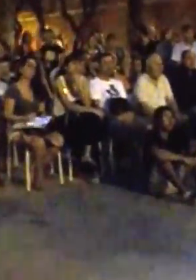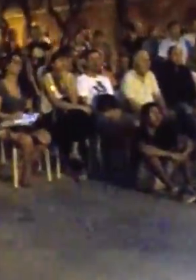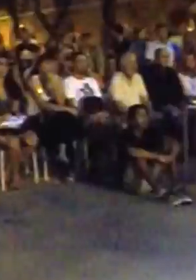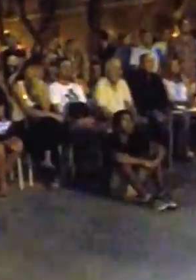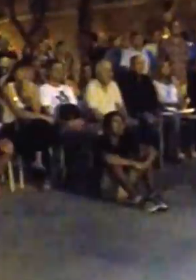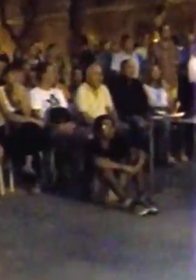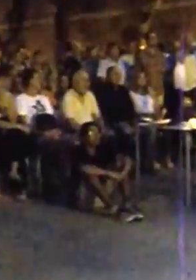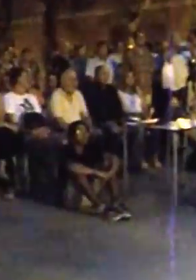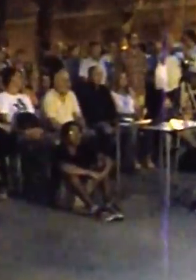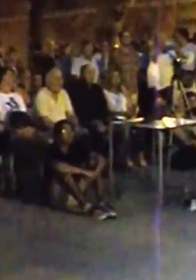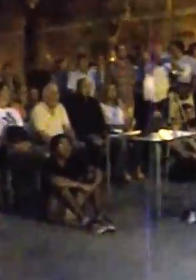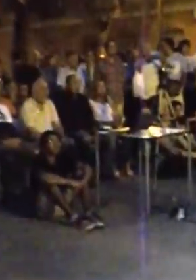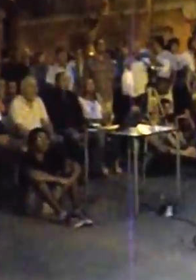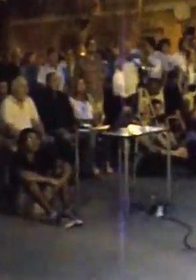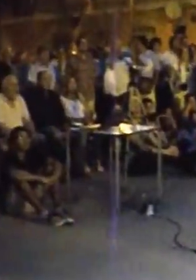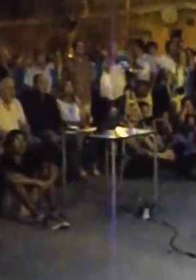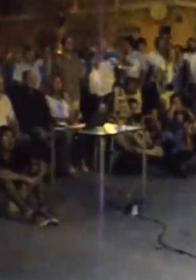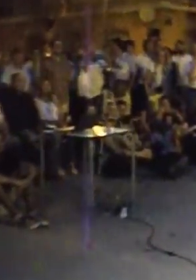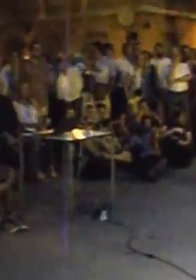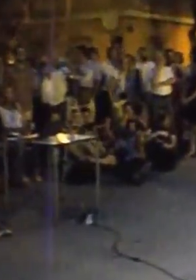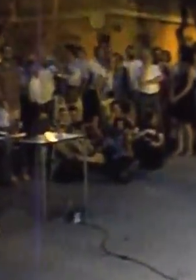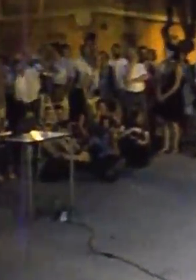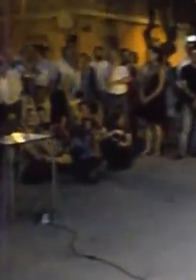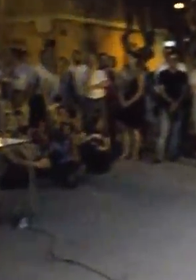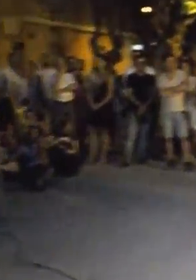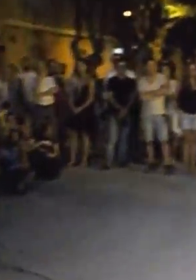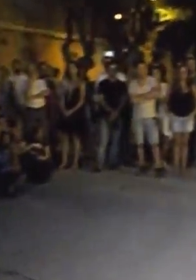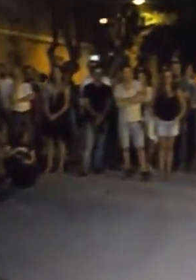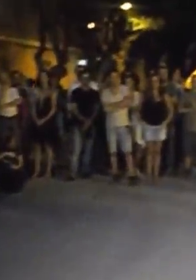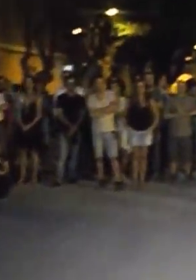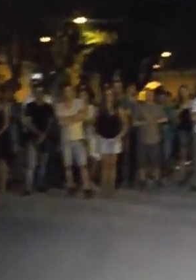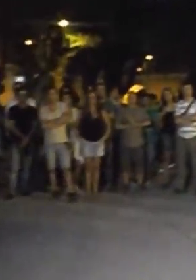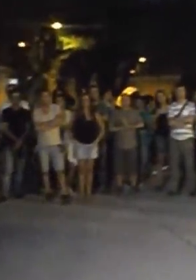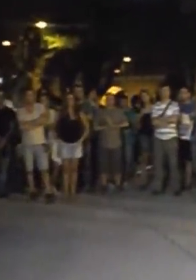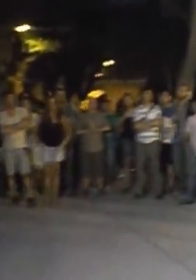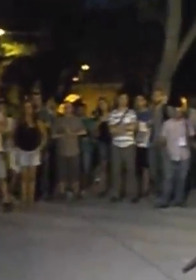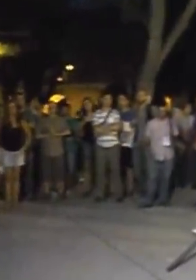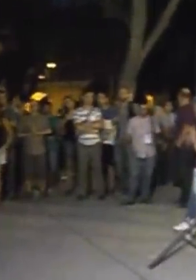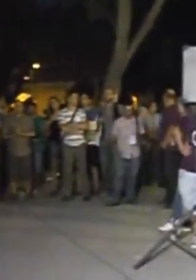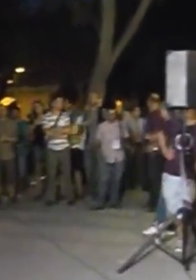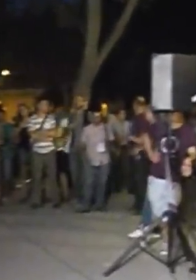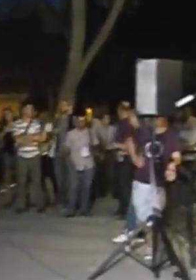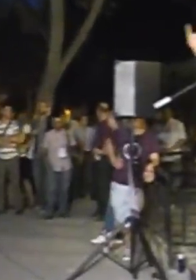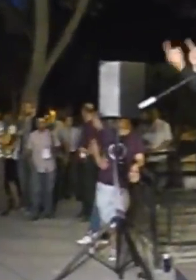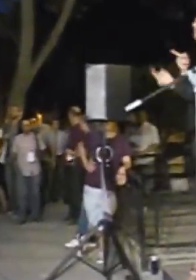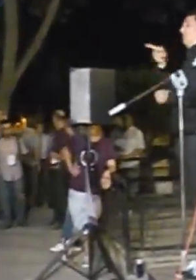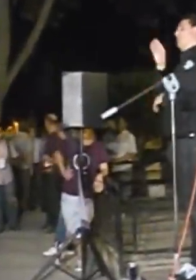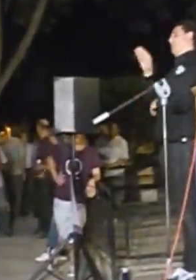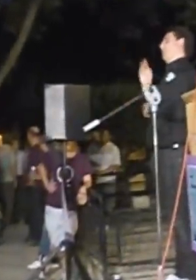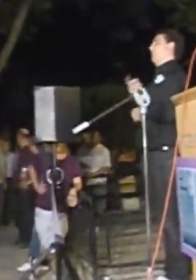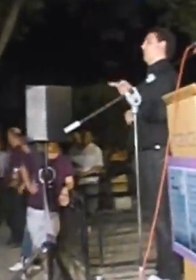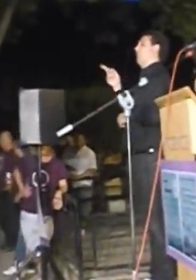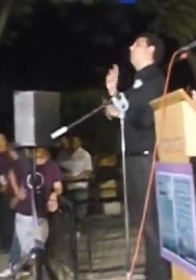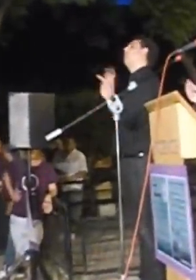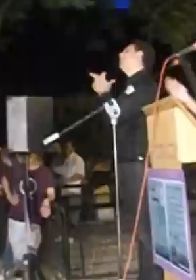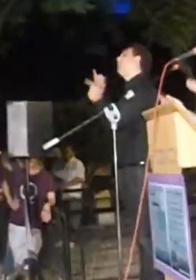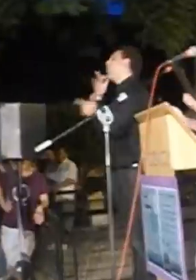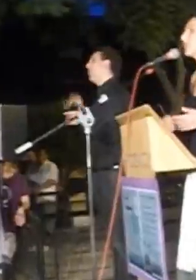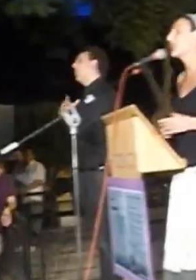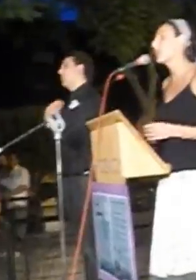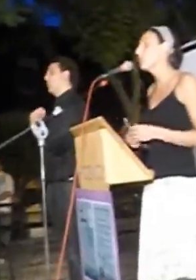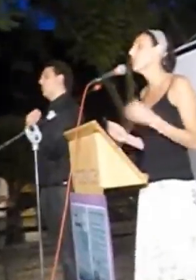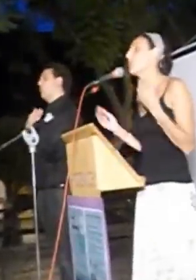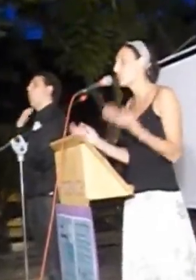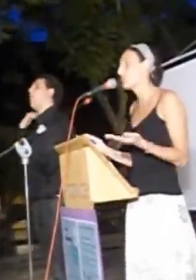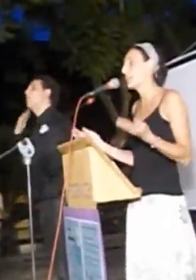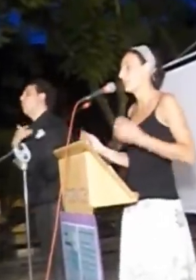medio una petición del parlamento europeo fue preguntarles con quién os habéis reunido cuándo y dónde estaban obligados